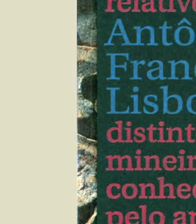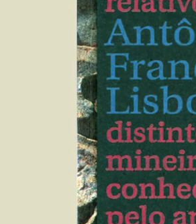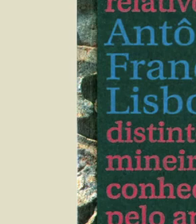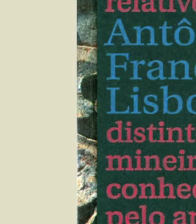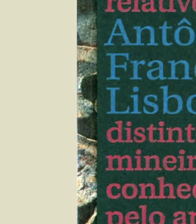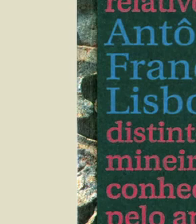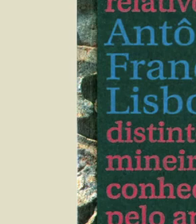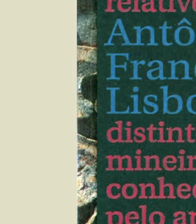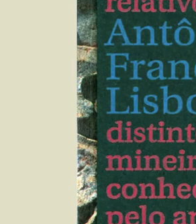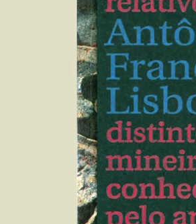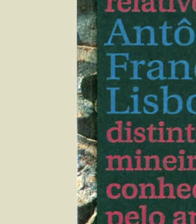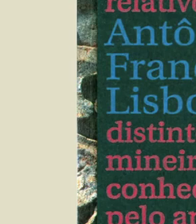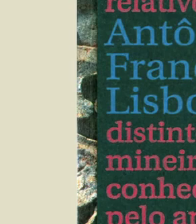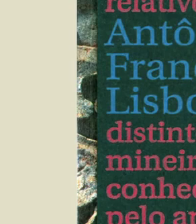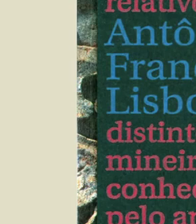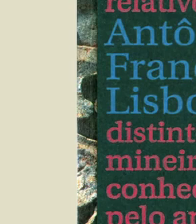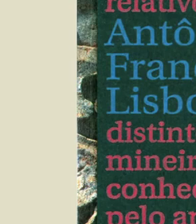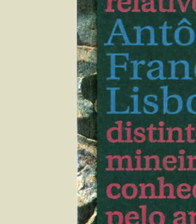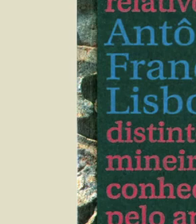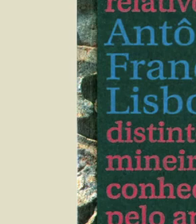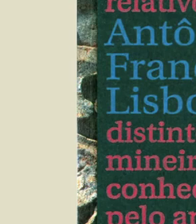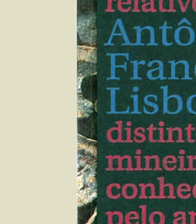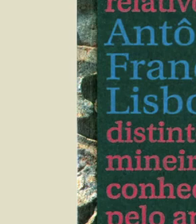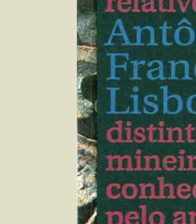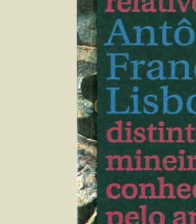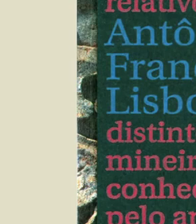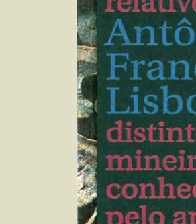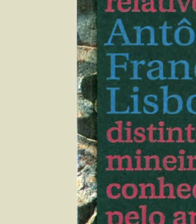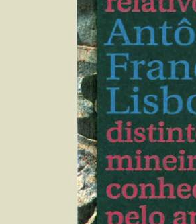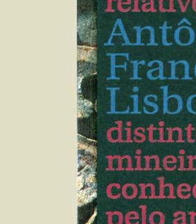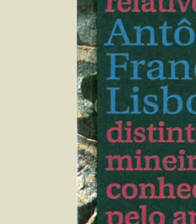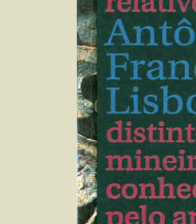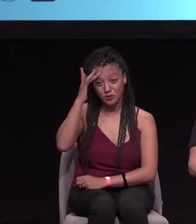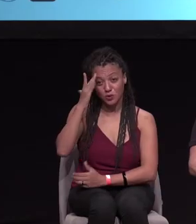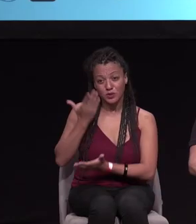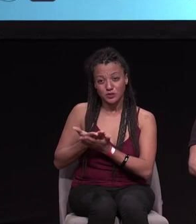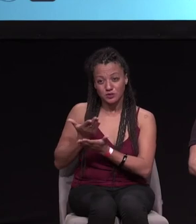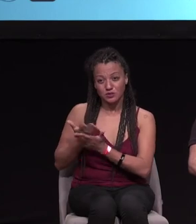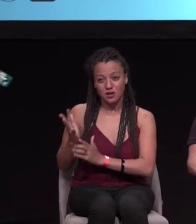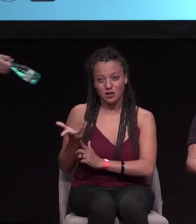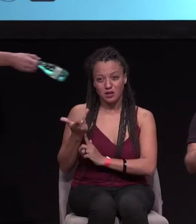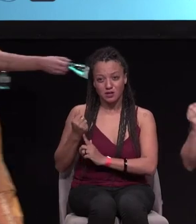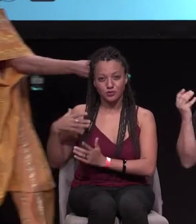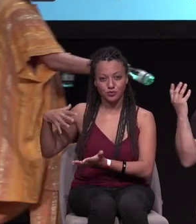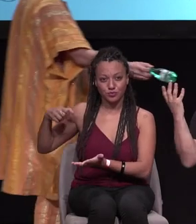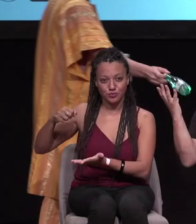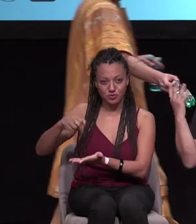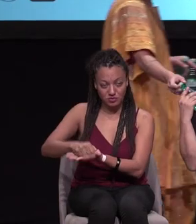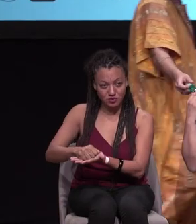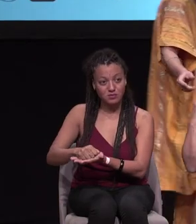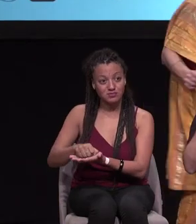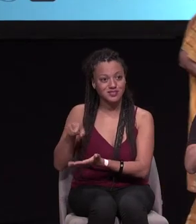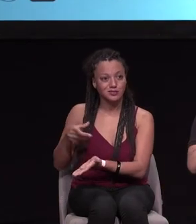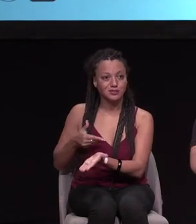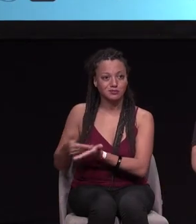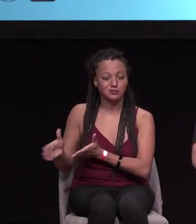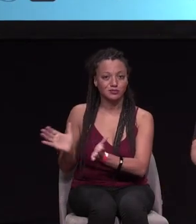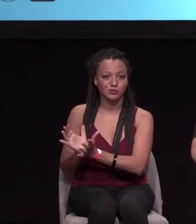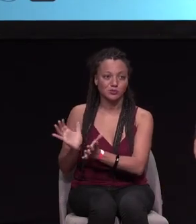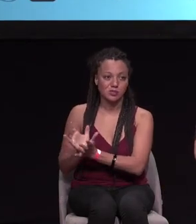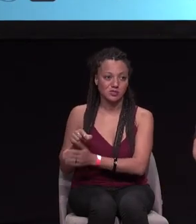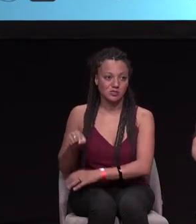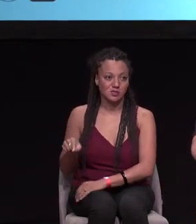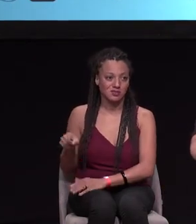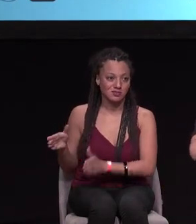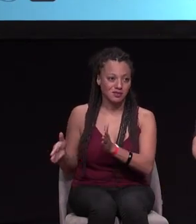isso é tem que ser compreendido para todo mundo o problema de quem estudar arte colonial e esse grupo específico começa por aí né então